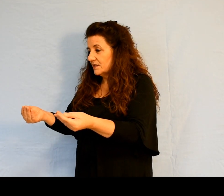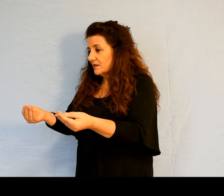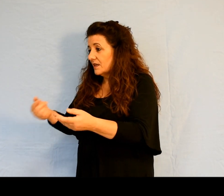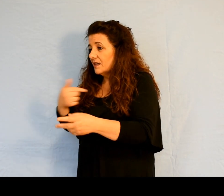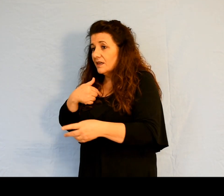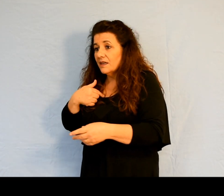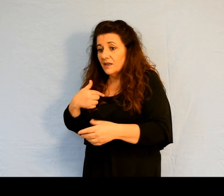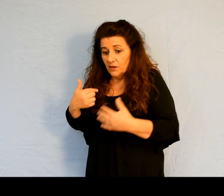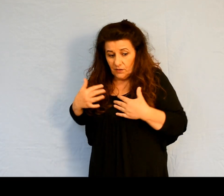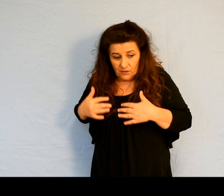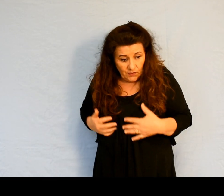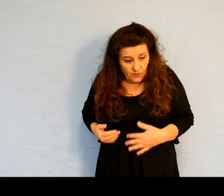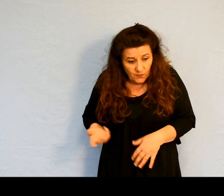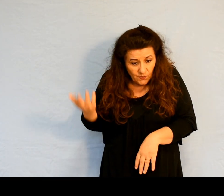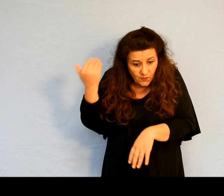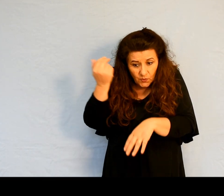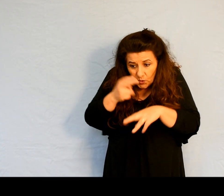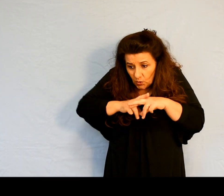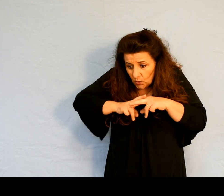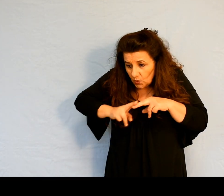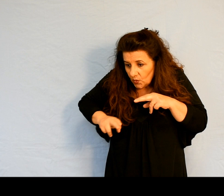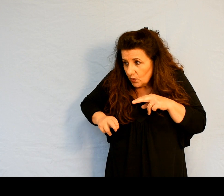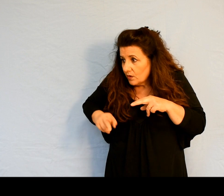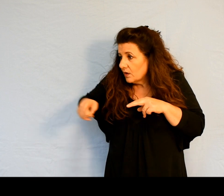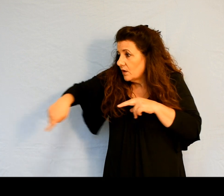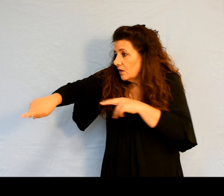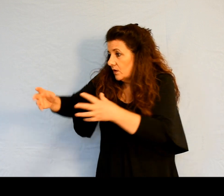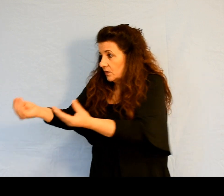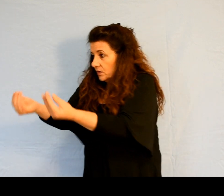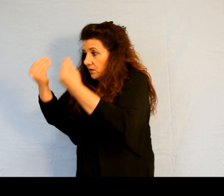J'étais nu et vous m'avez habillé.